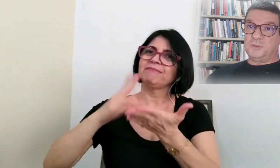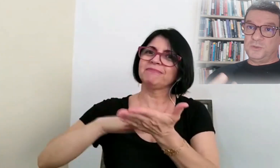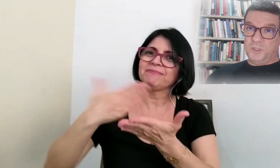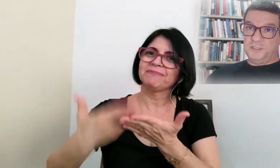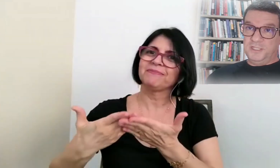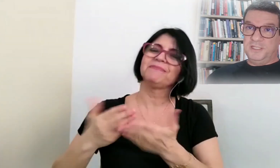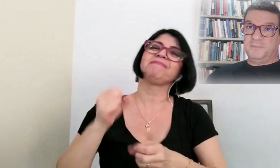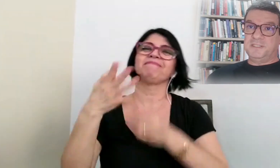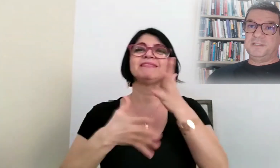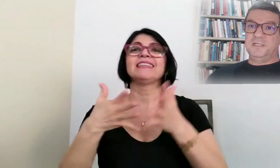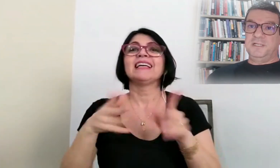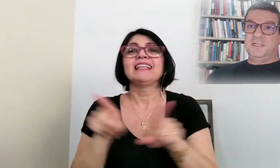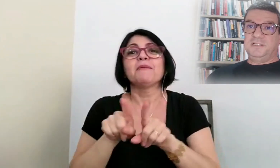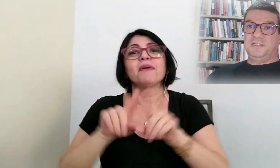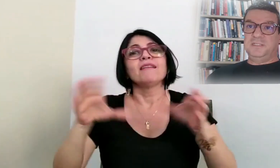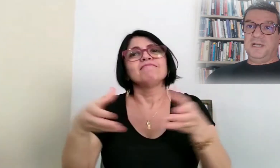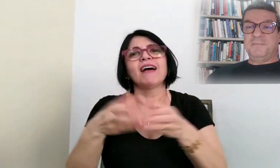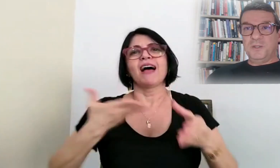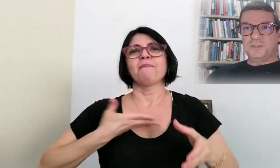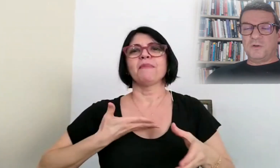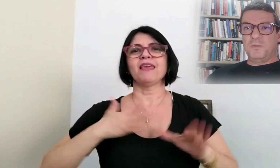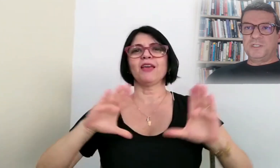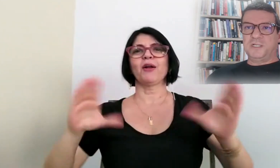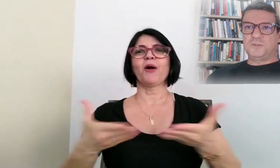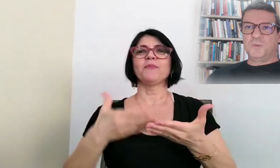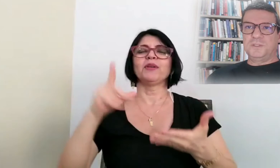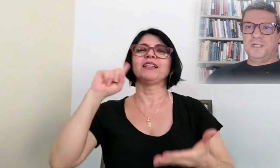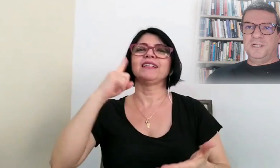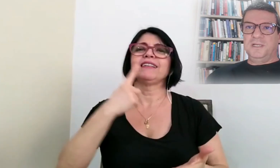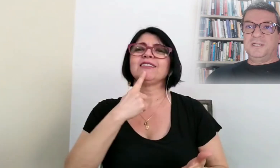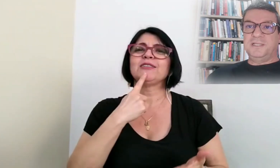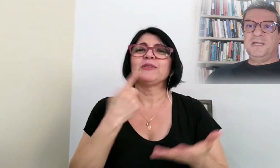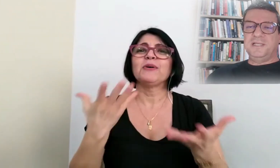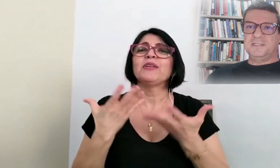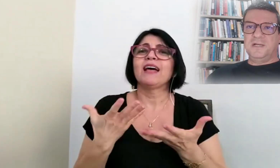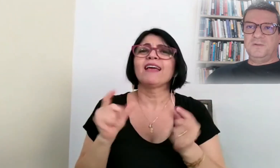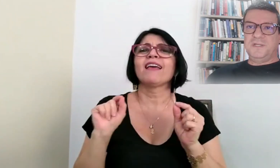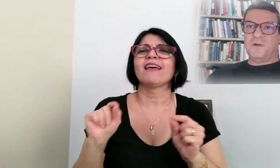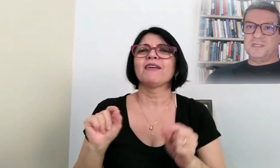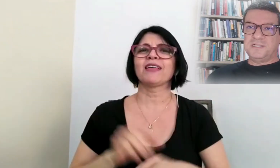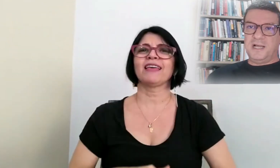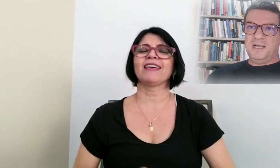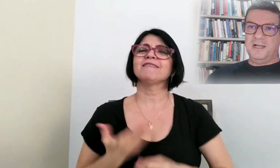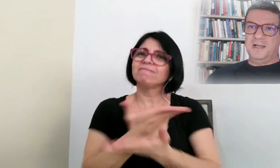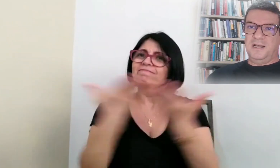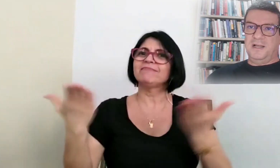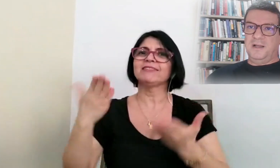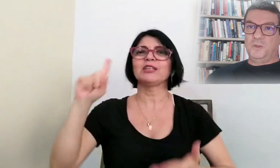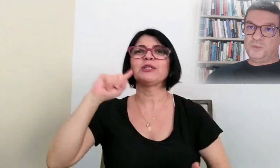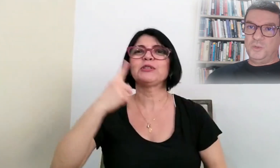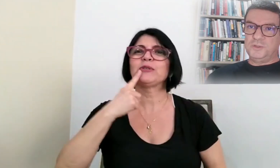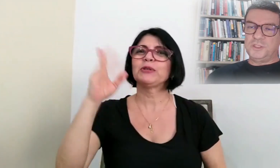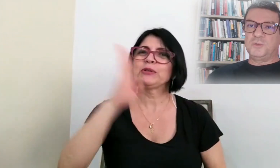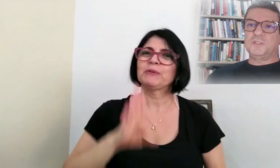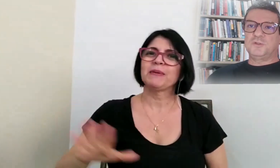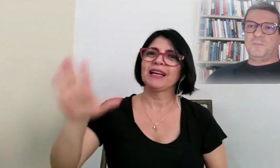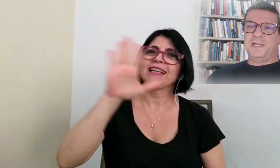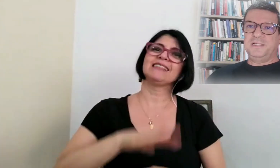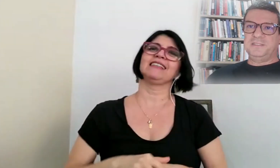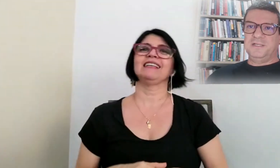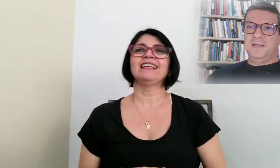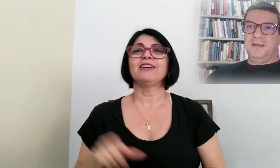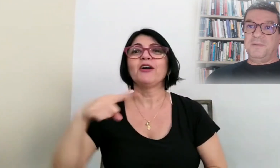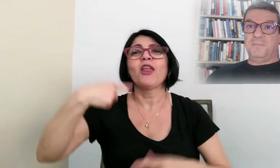de tradutores de Libras e de amigos da comunidade surda que tem a intenção de alcançar os surdos e surdas